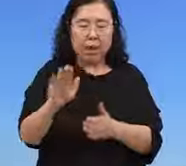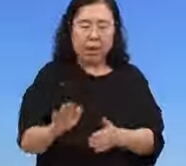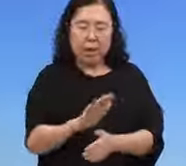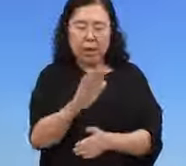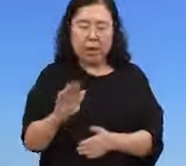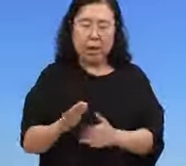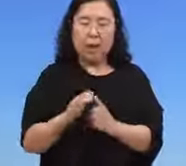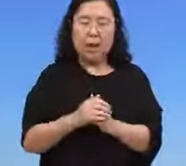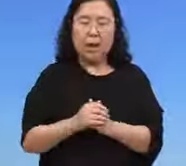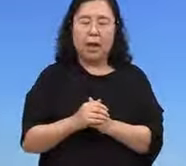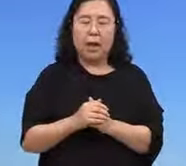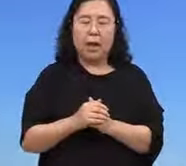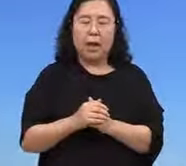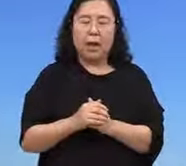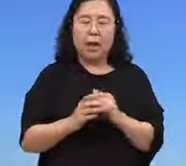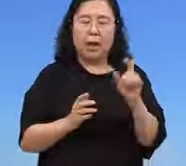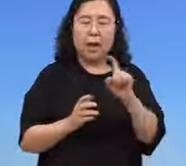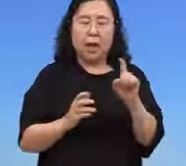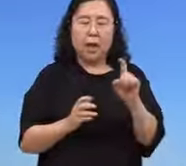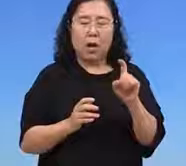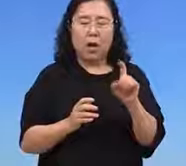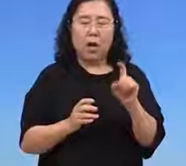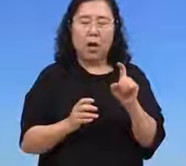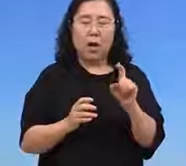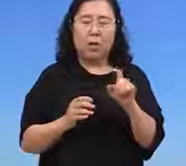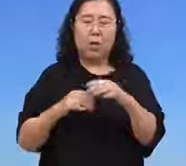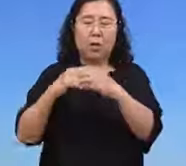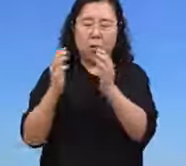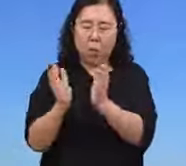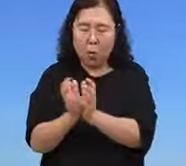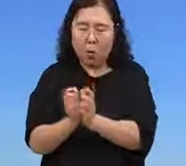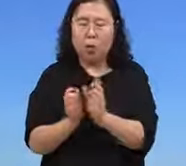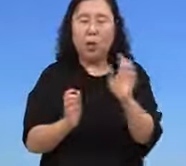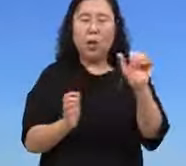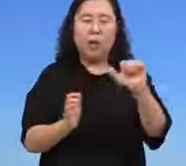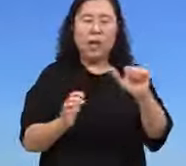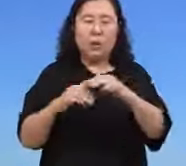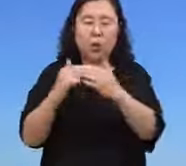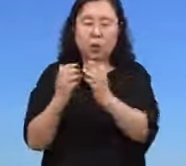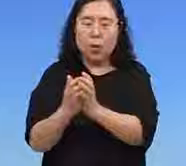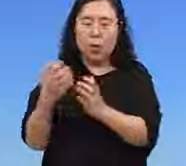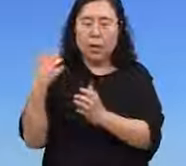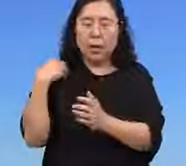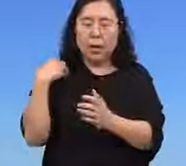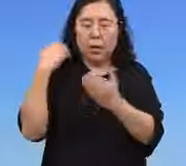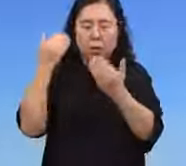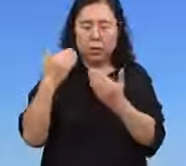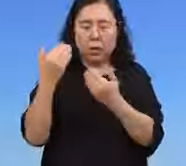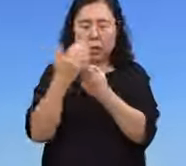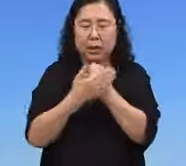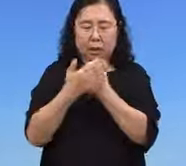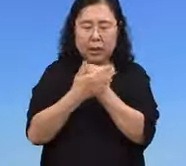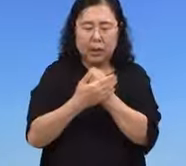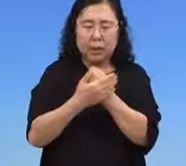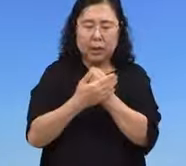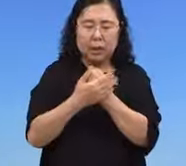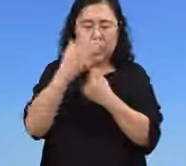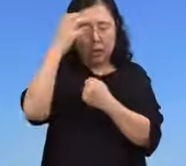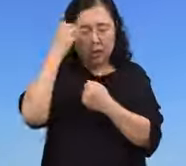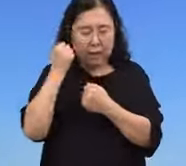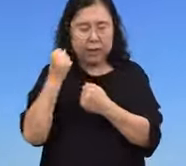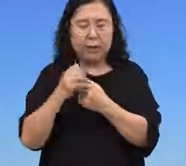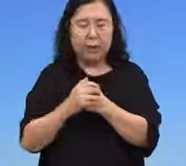저희들에게 자격 있다 말씀하시며 10고울을 맡겨주시고 5고울을 맡기시는 그 은혜를 기억합니다. 아닌데